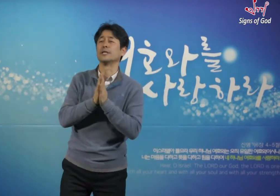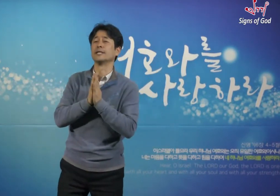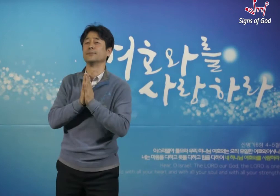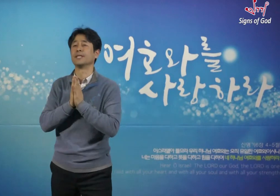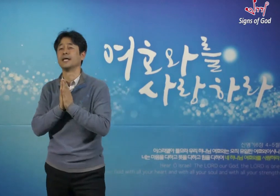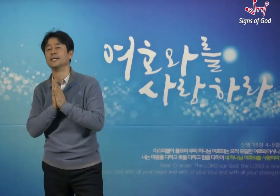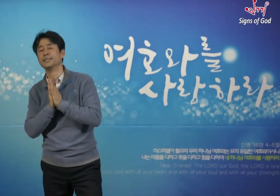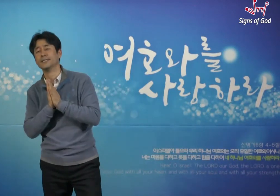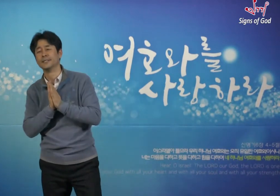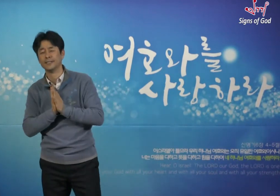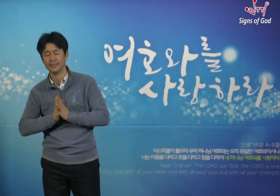함께 기도하십니다.